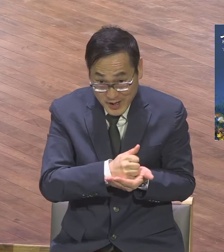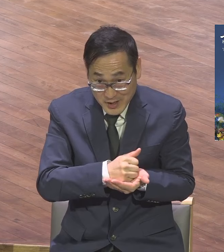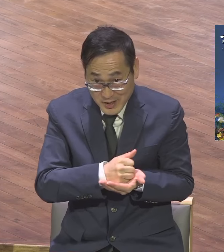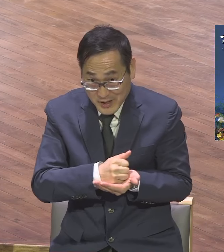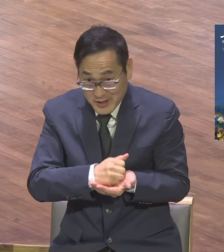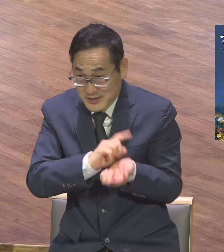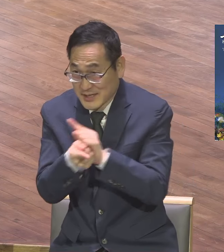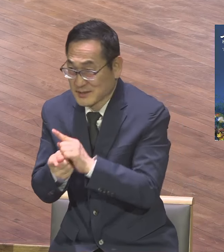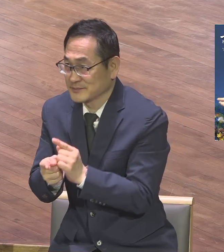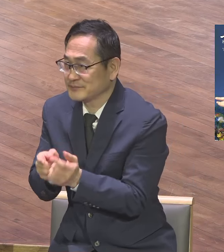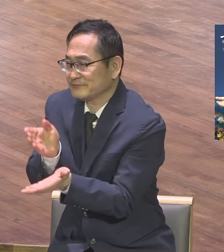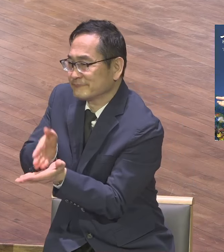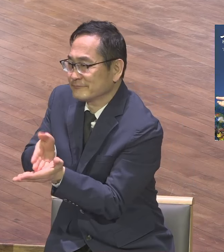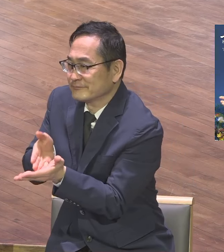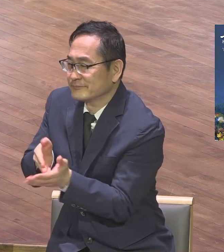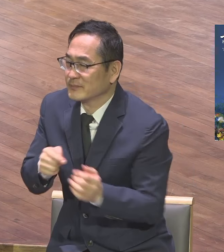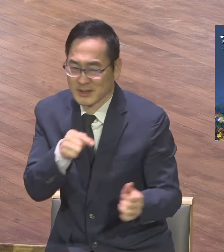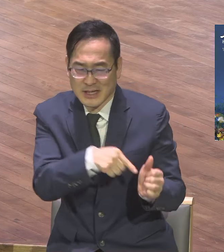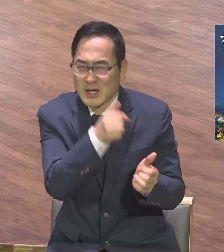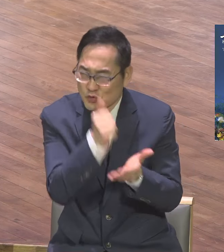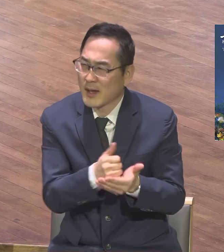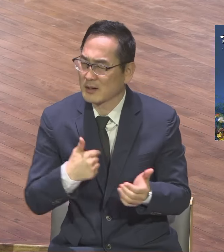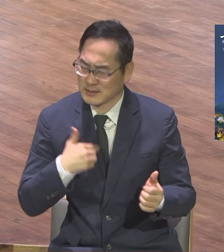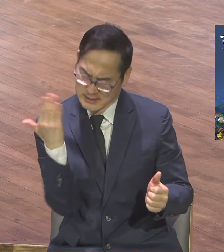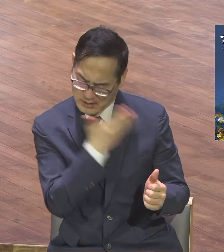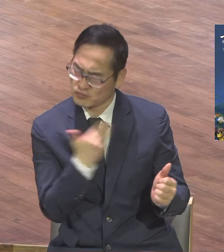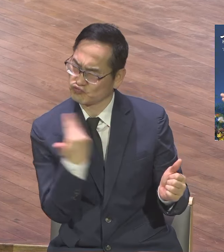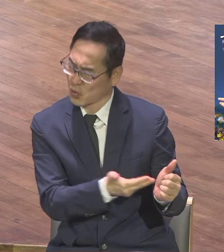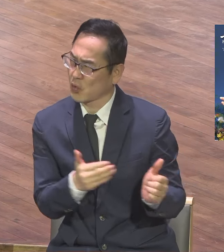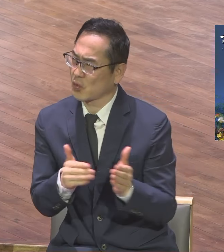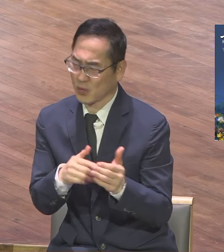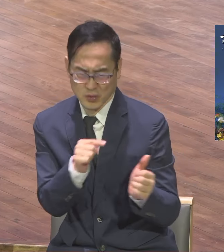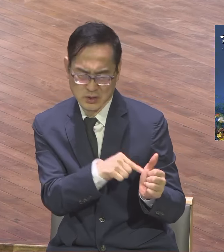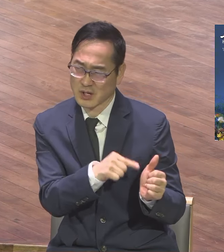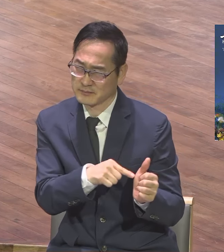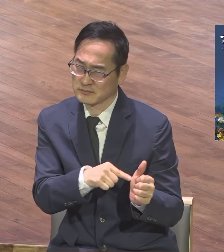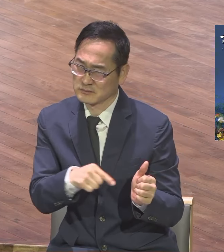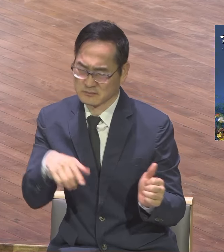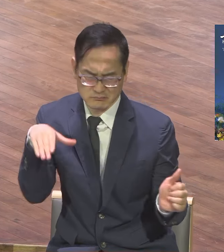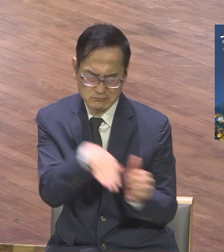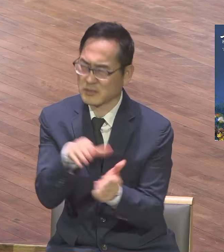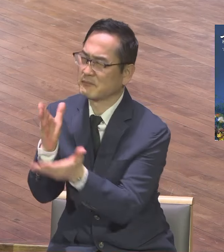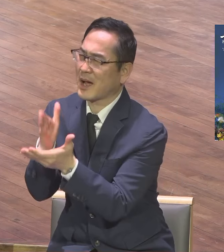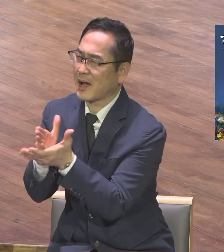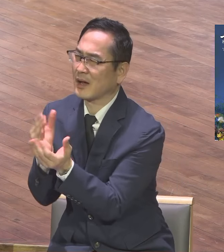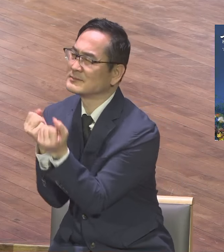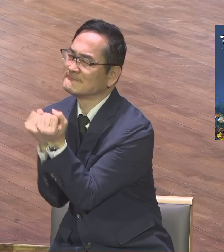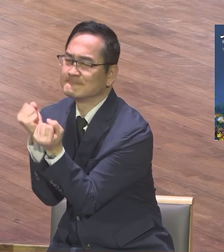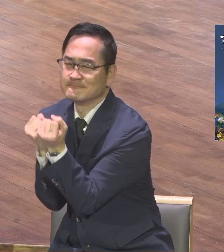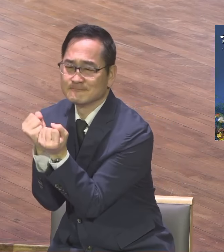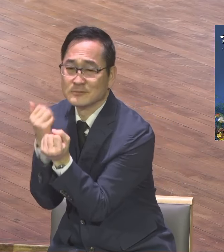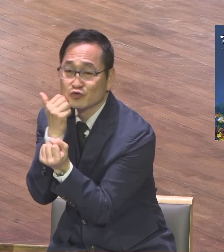그대로 대신 말해주는 분이에요. 내 대신 말해주는 분을 대언자라고 그러잖아요.